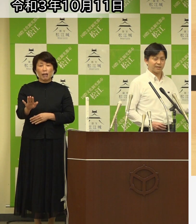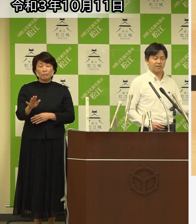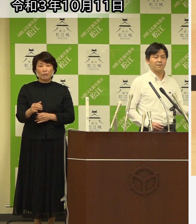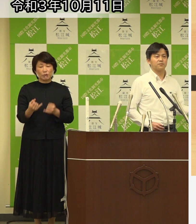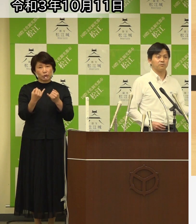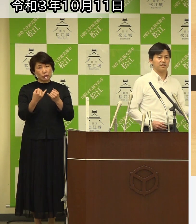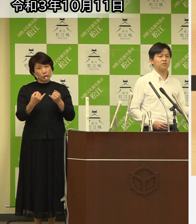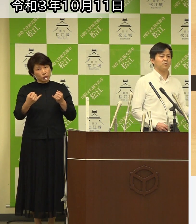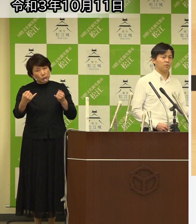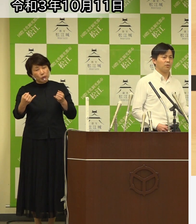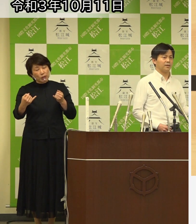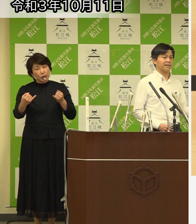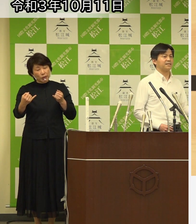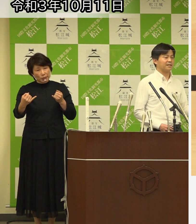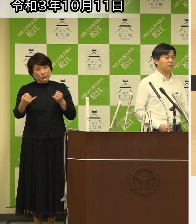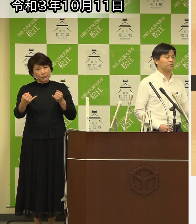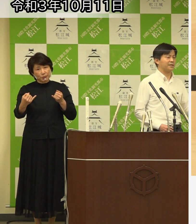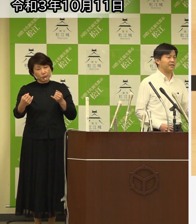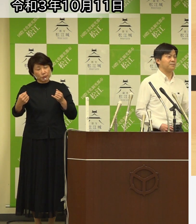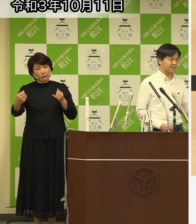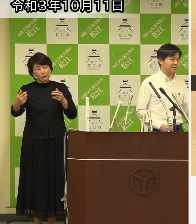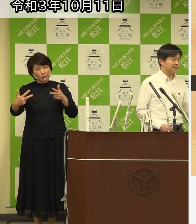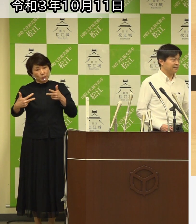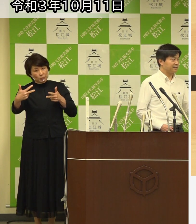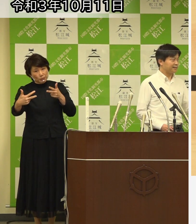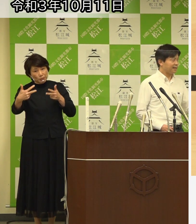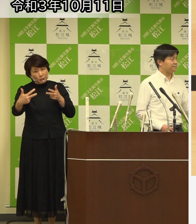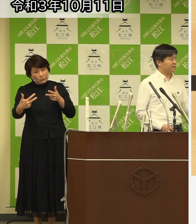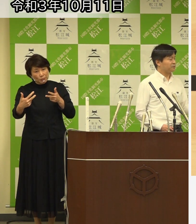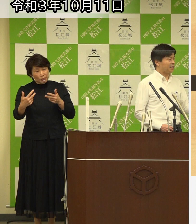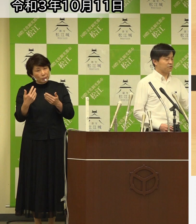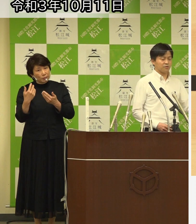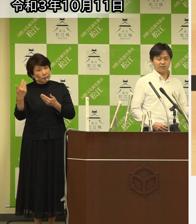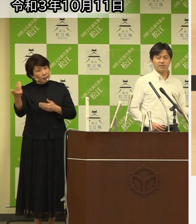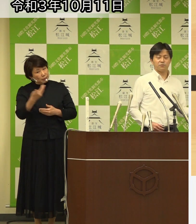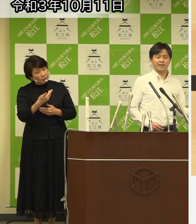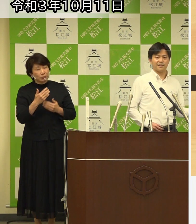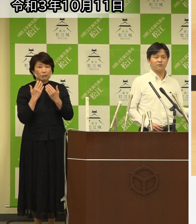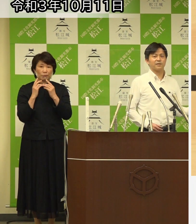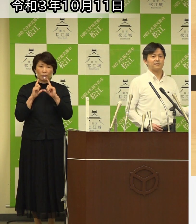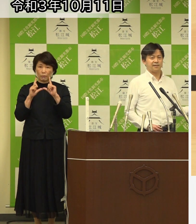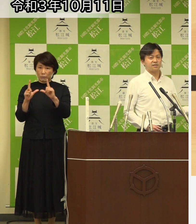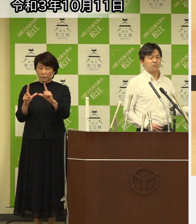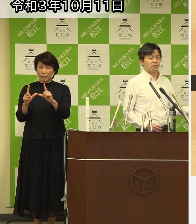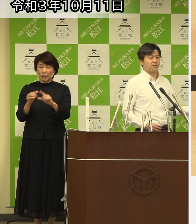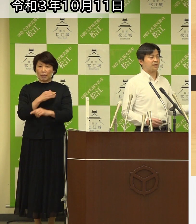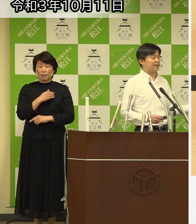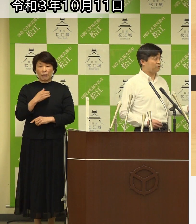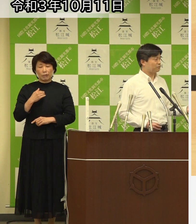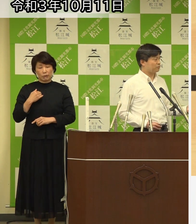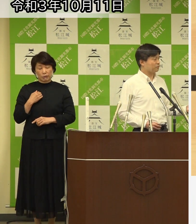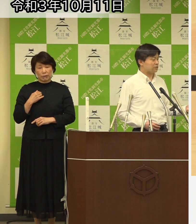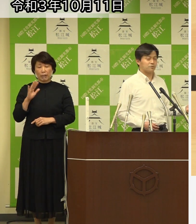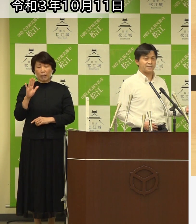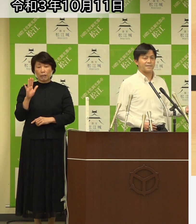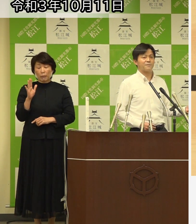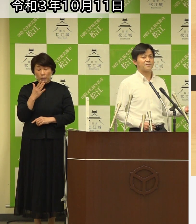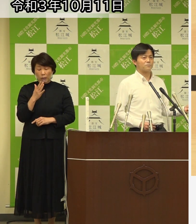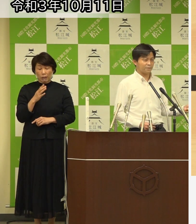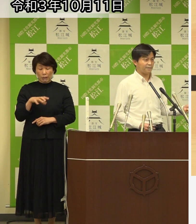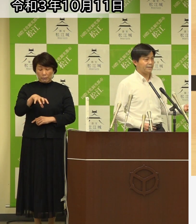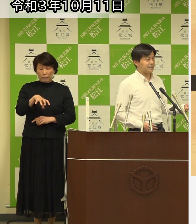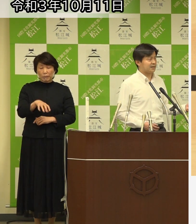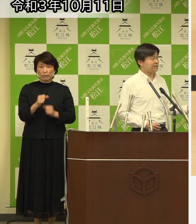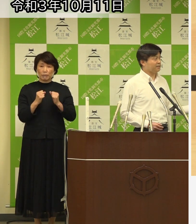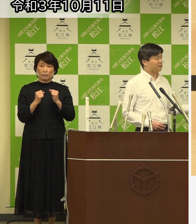になることができますので、質問を出していただくことができます。ただ会場にいる方のですね、質問への回答というのが優先され